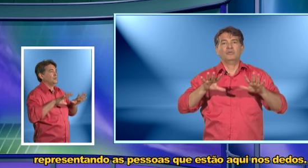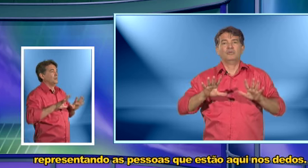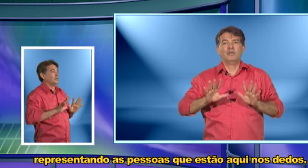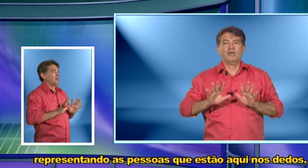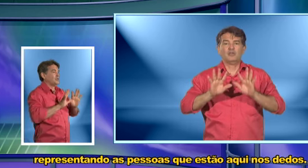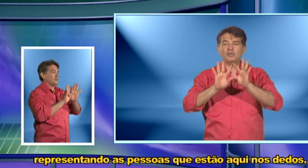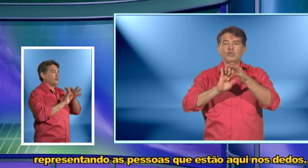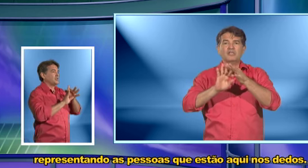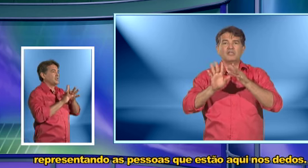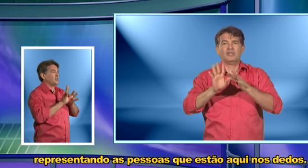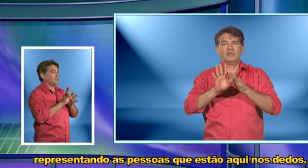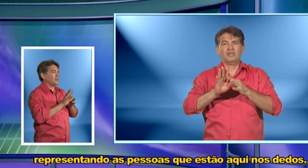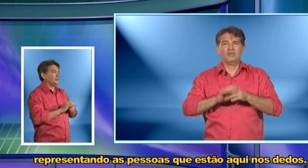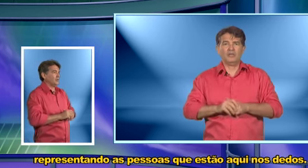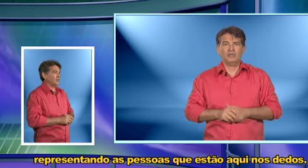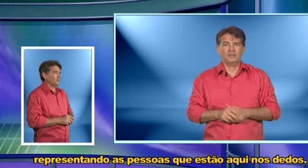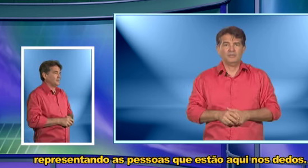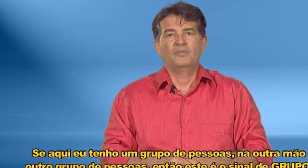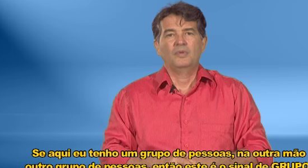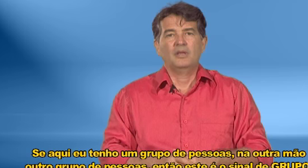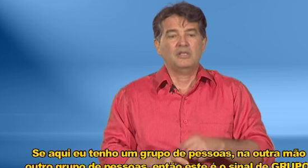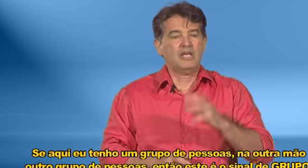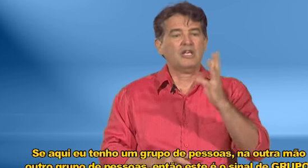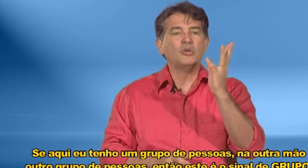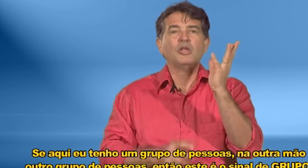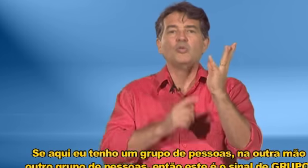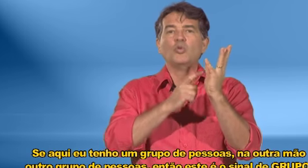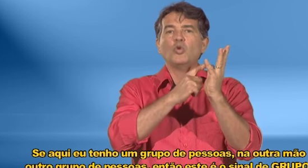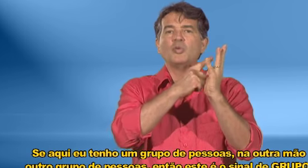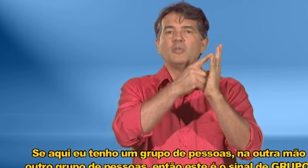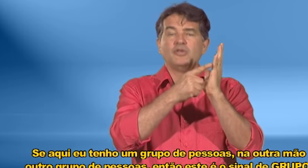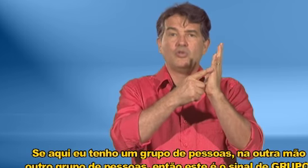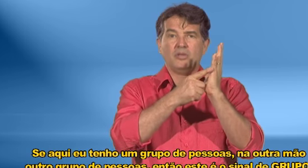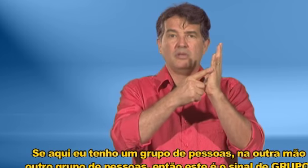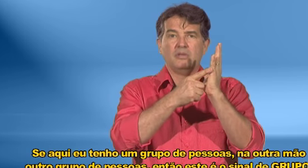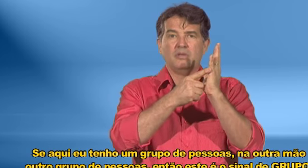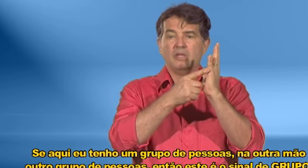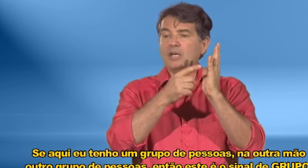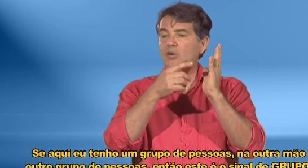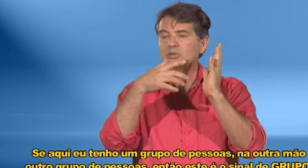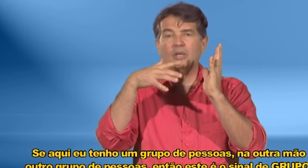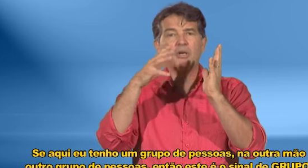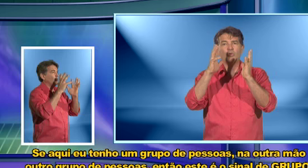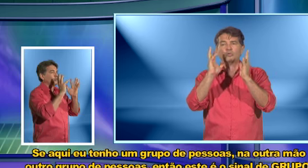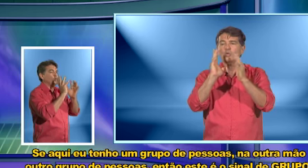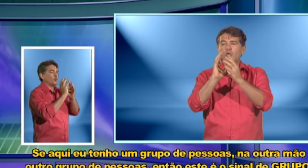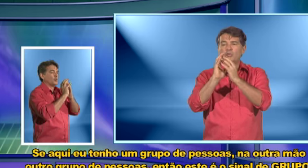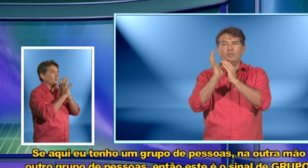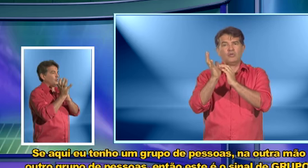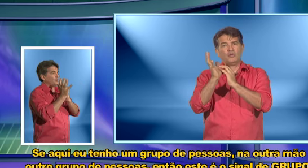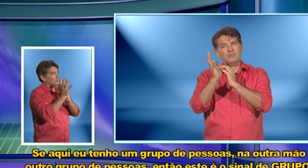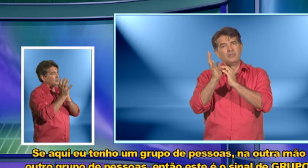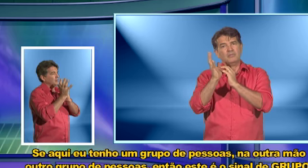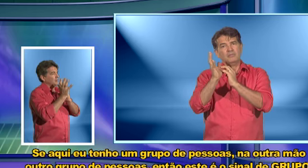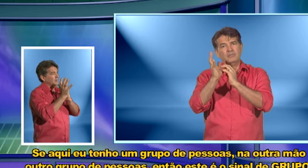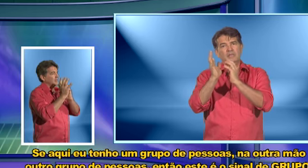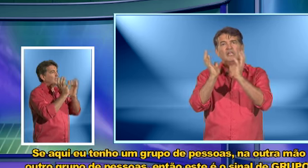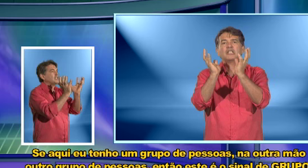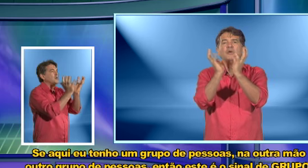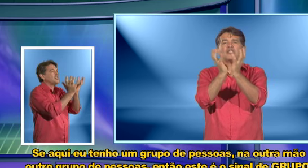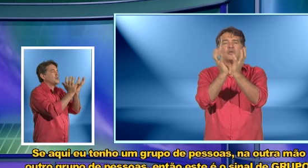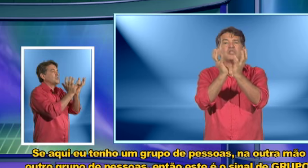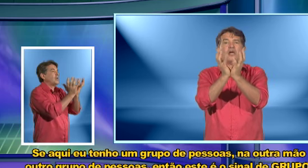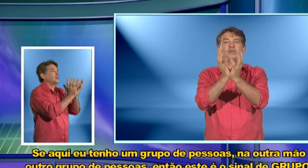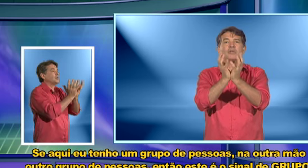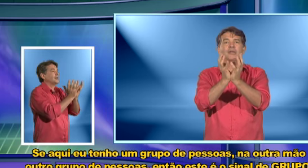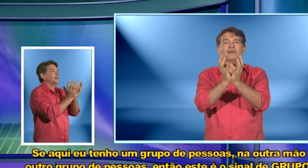Representando as pessoas que estão aqui no dedo. Se aqui eu tenho um grupo de pessoas, na outra mão outro grupo de pessoas,